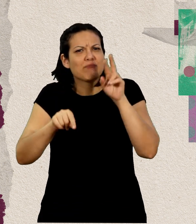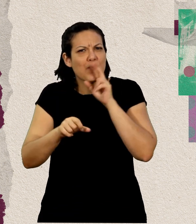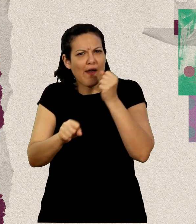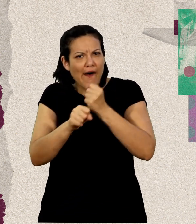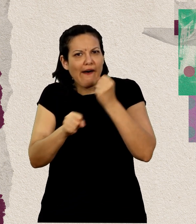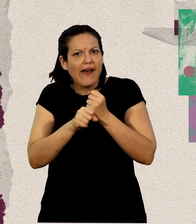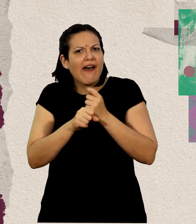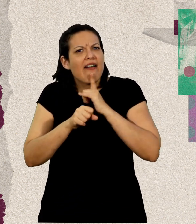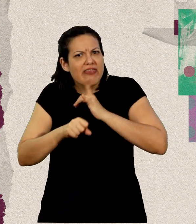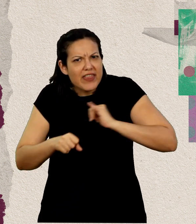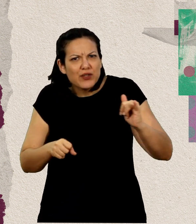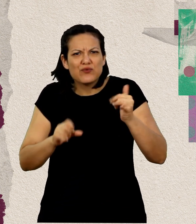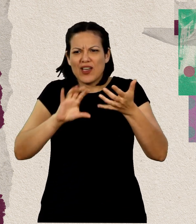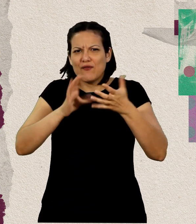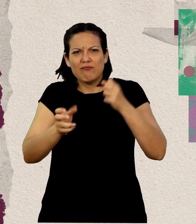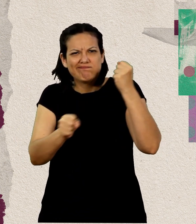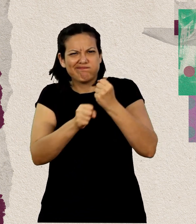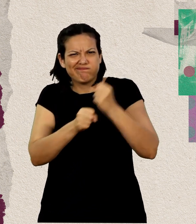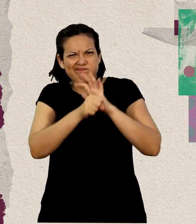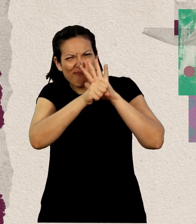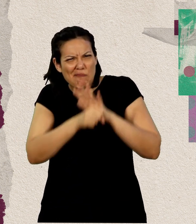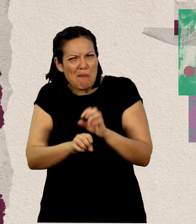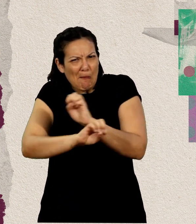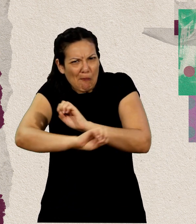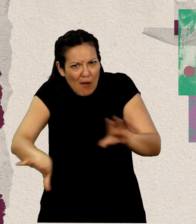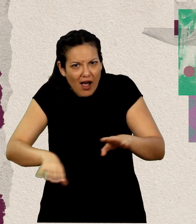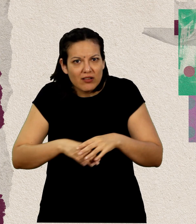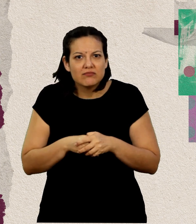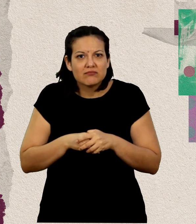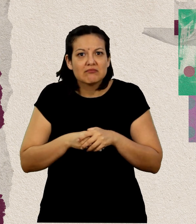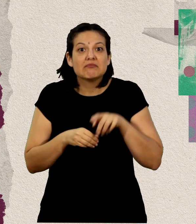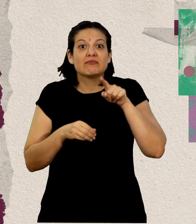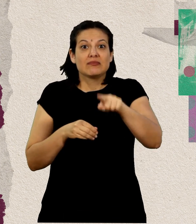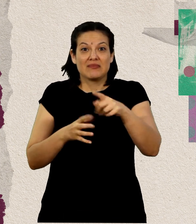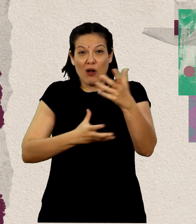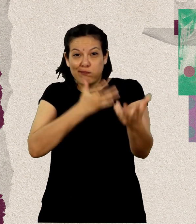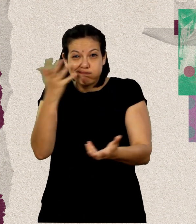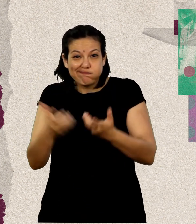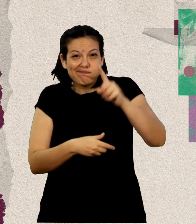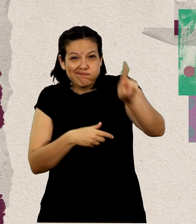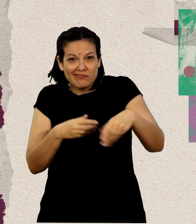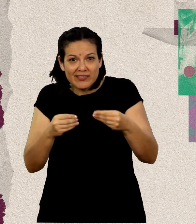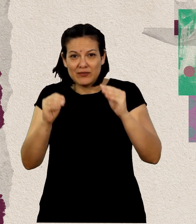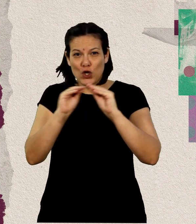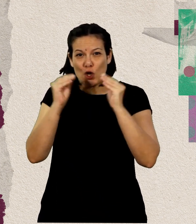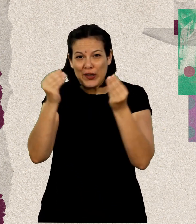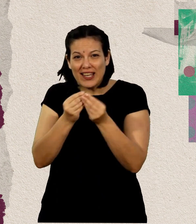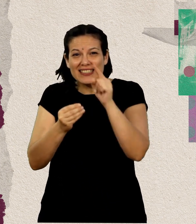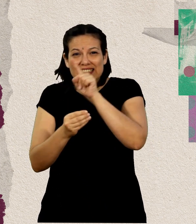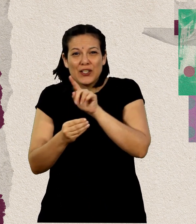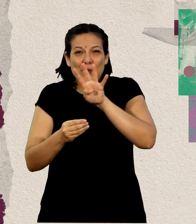condiciones laborales a las que eran sometidas. La tragedia causó la muerte de